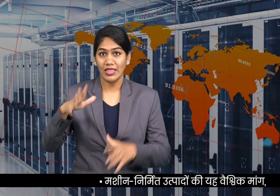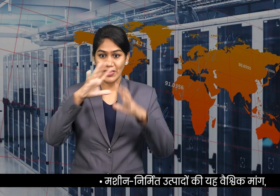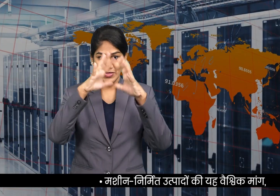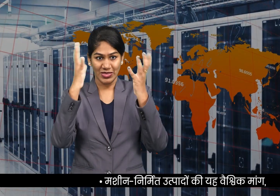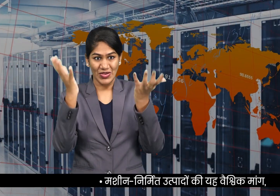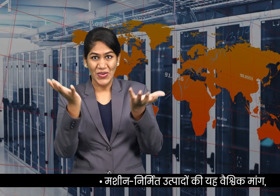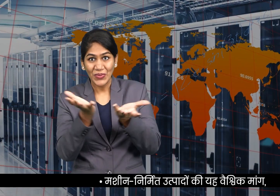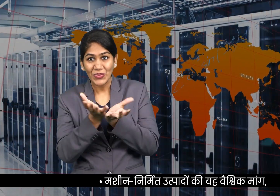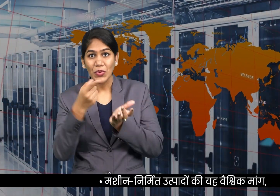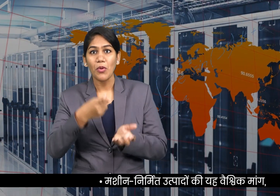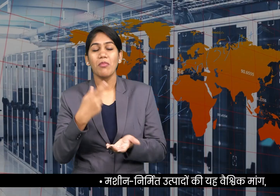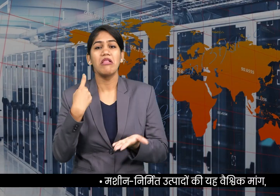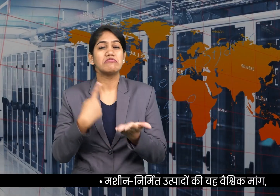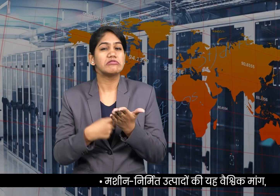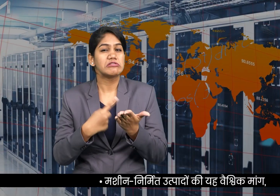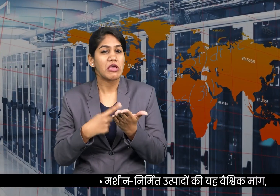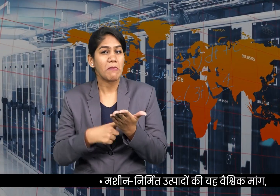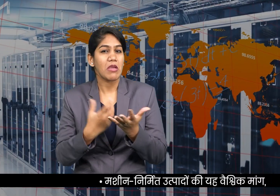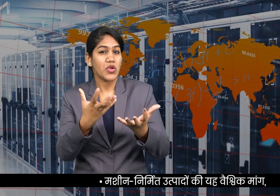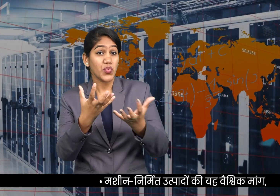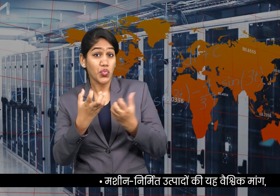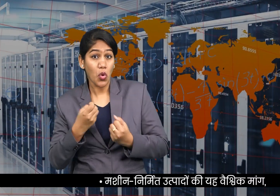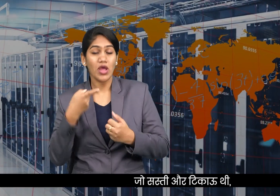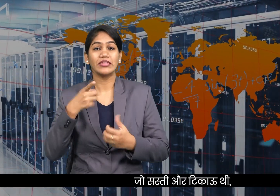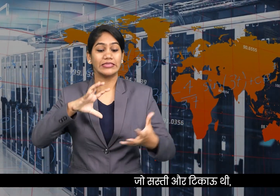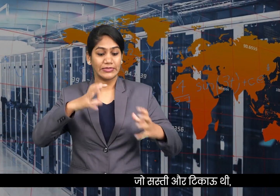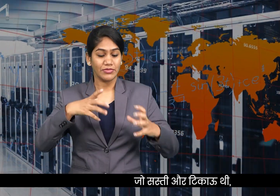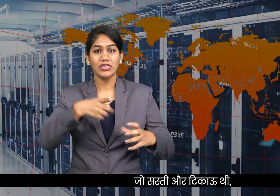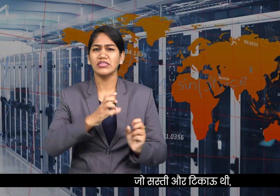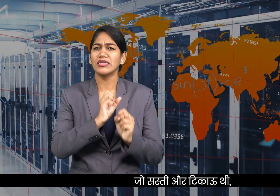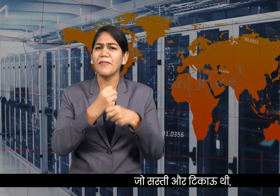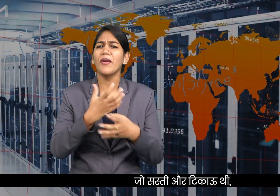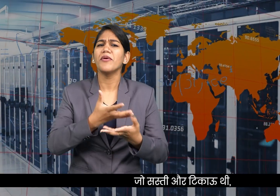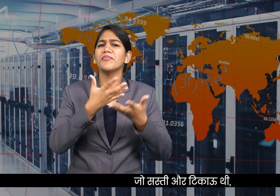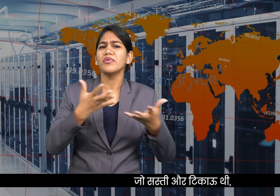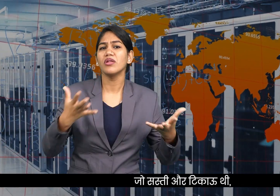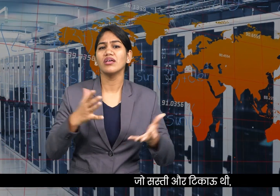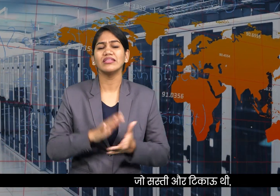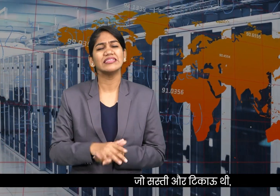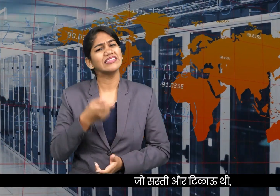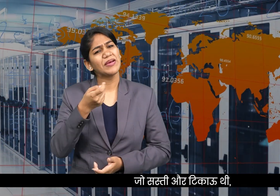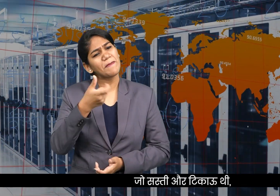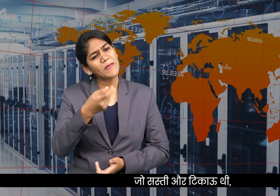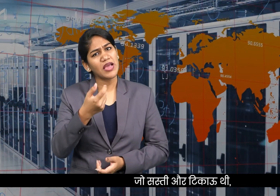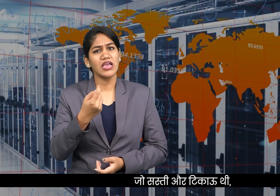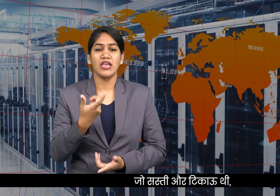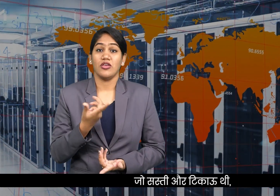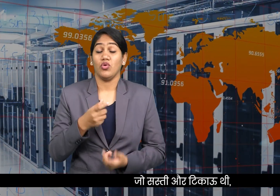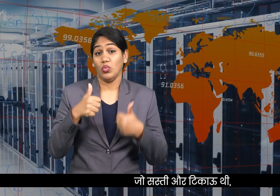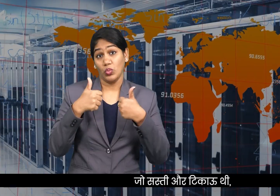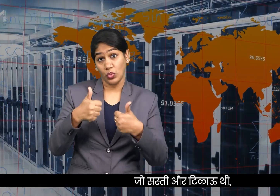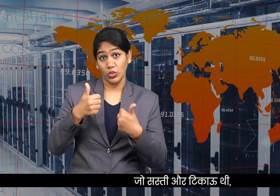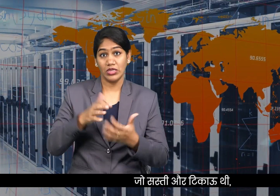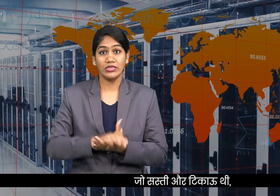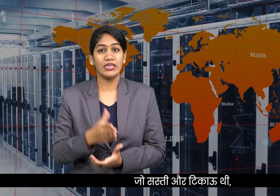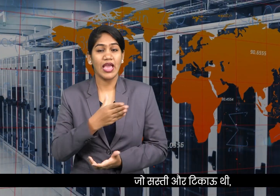मशीन निर्मित उत्पादों की यह वैश्विक मांग, जो सस्ती और टिकाऊ थी,